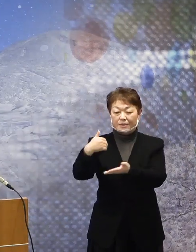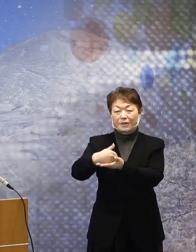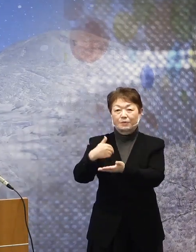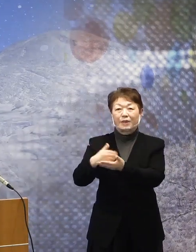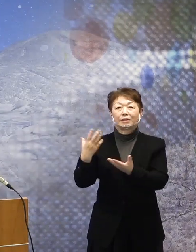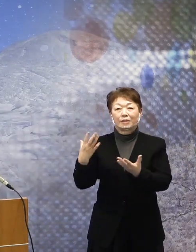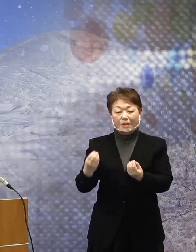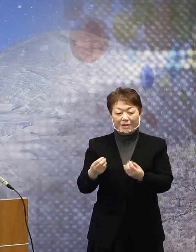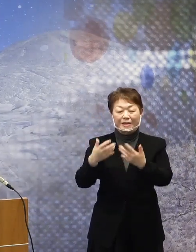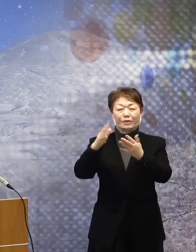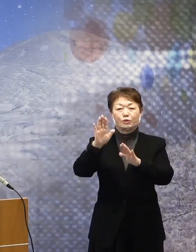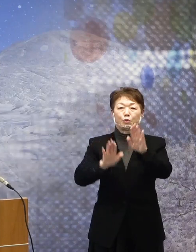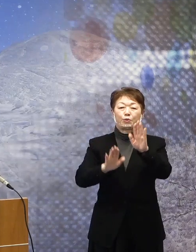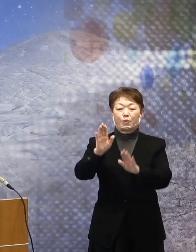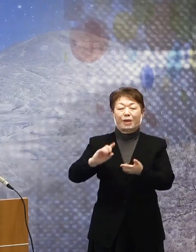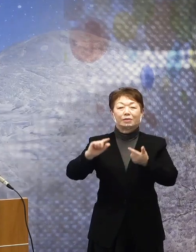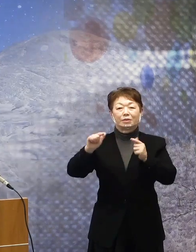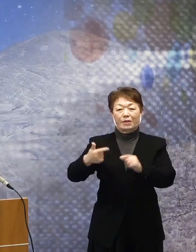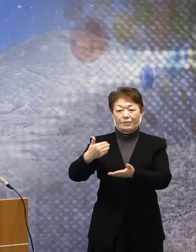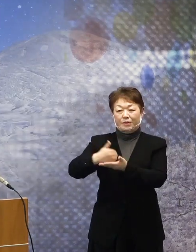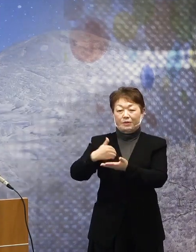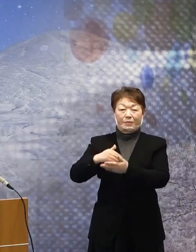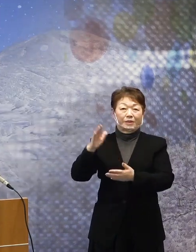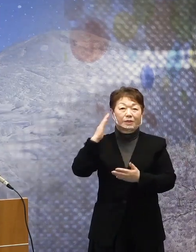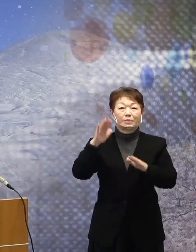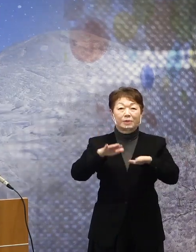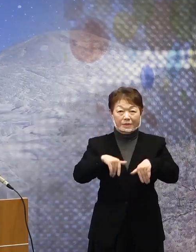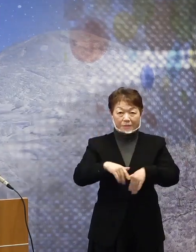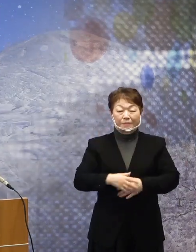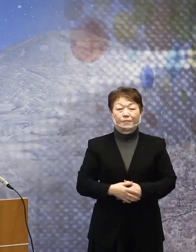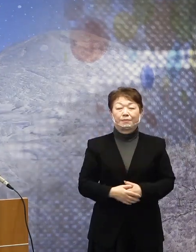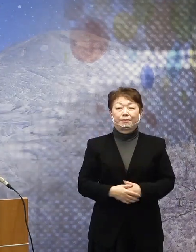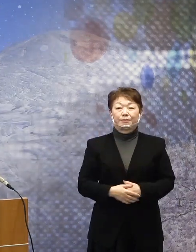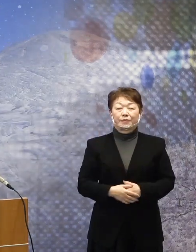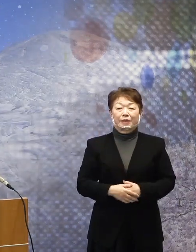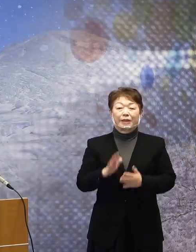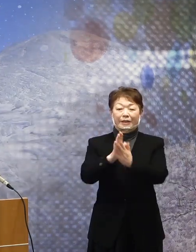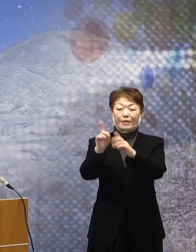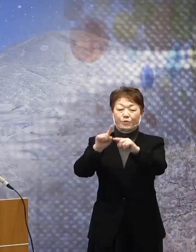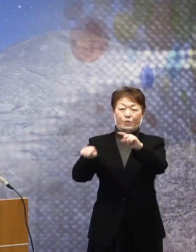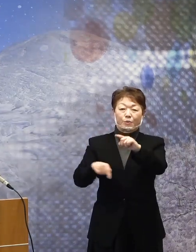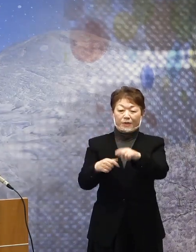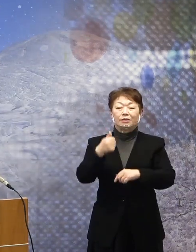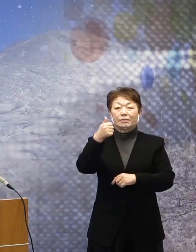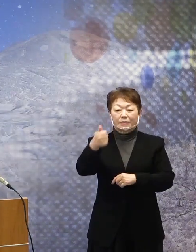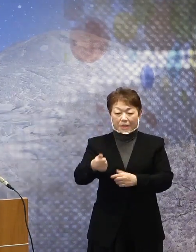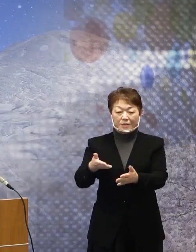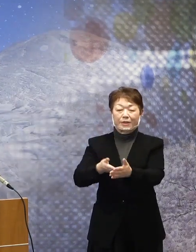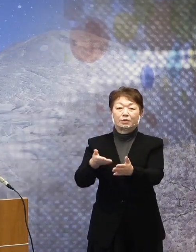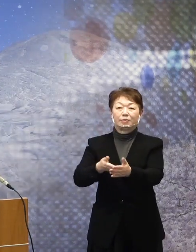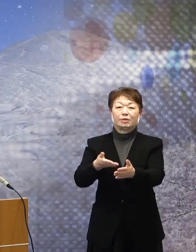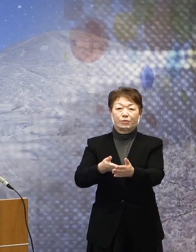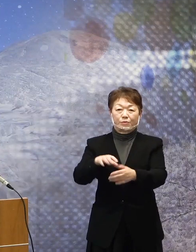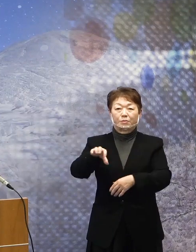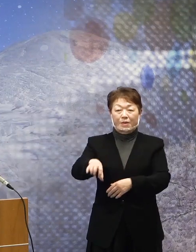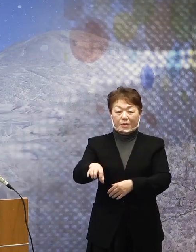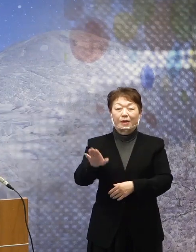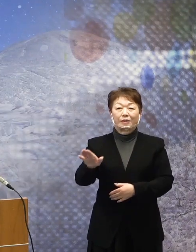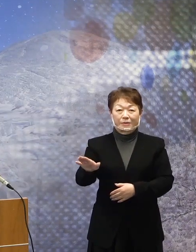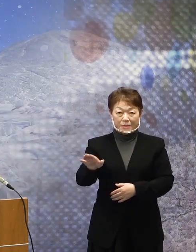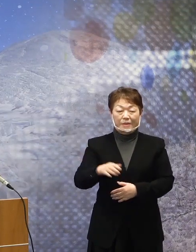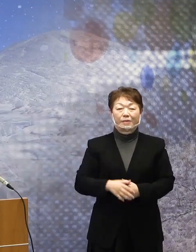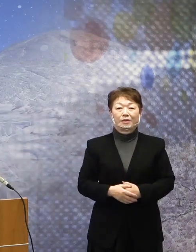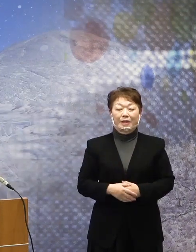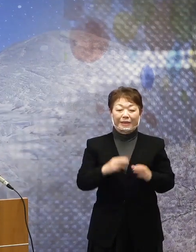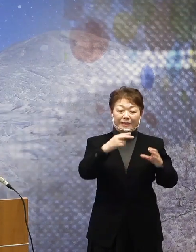状況が違うというお話を伺ってましたし、私自身も県庁の方にお邪魔してご説明をする機会もありましたので、その中で、